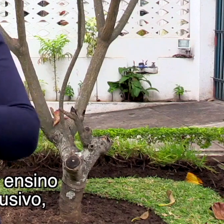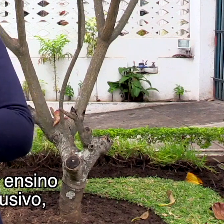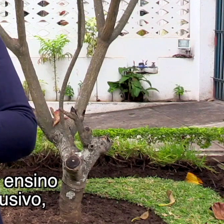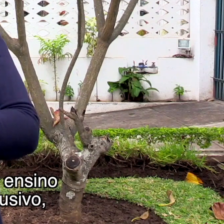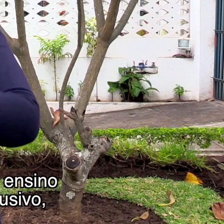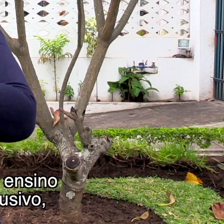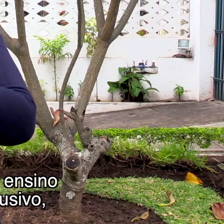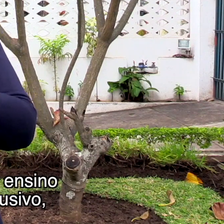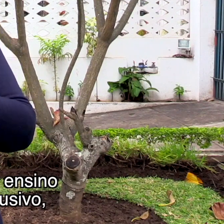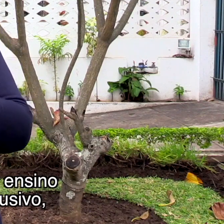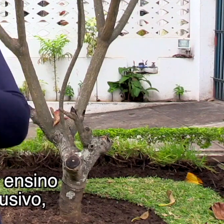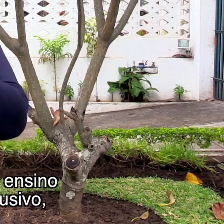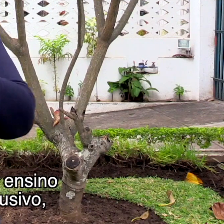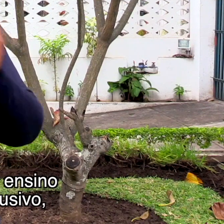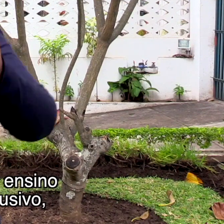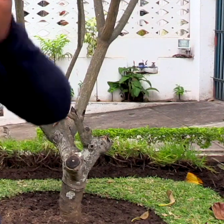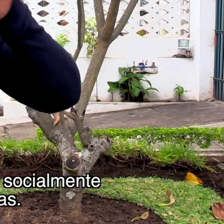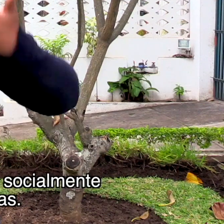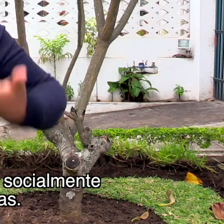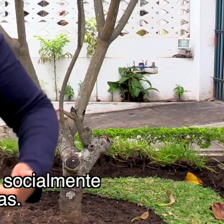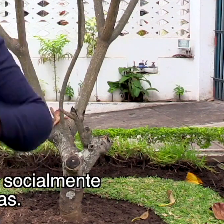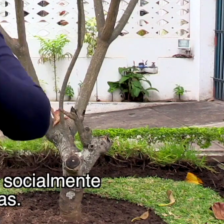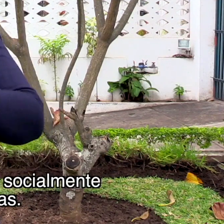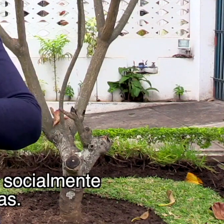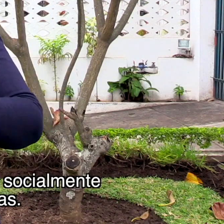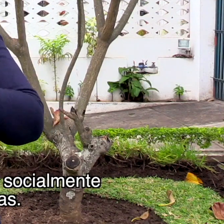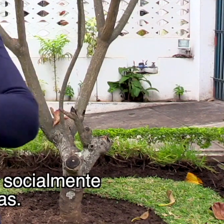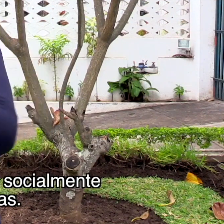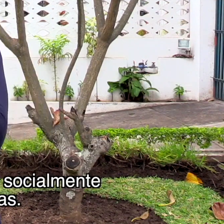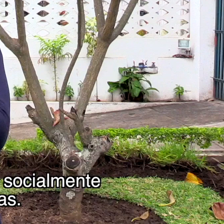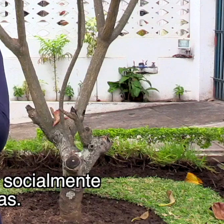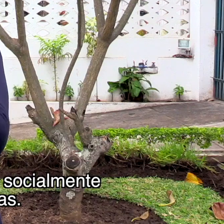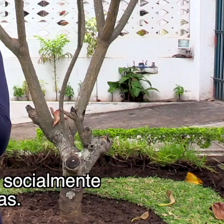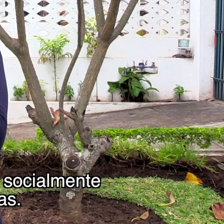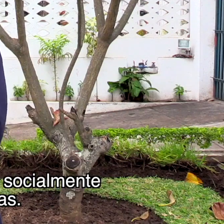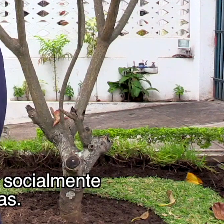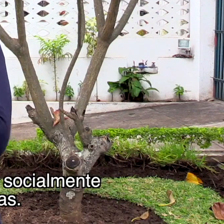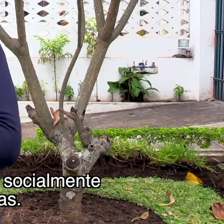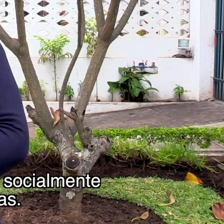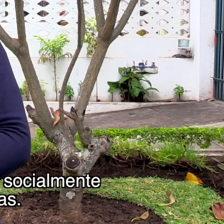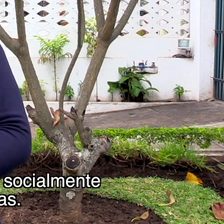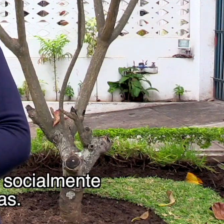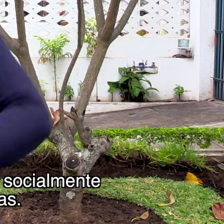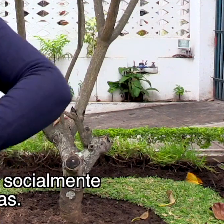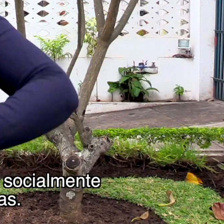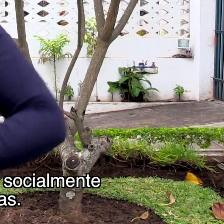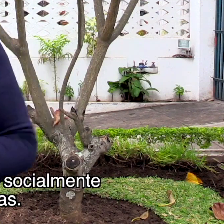de qualidade e inclusivo quando todas as barreiras físicas e socialmente impostas forem